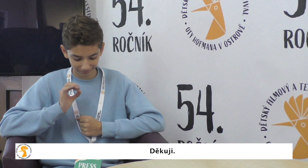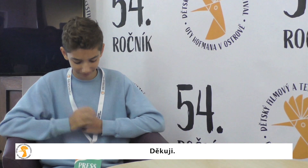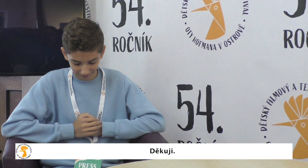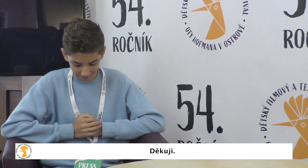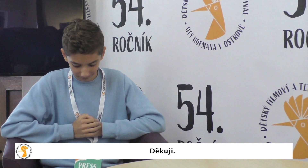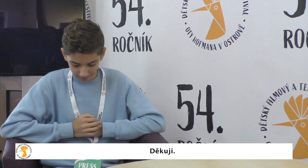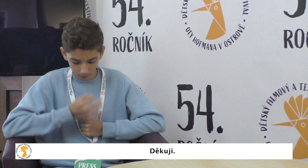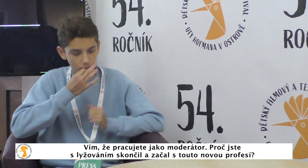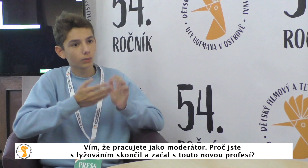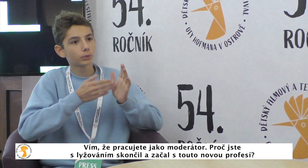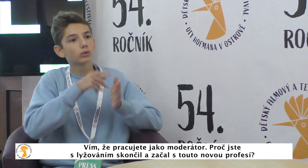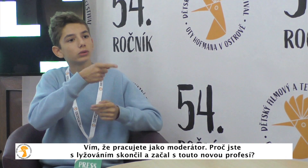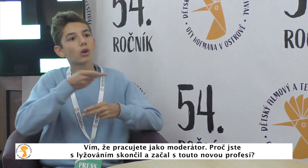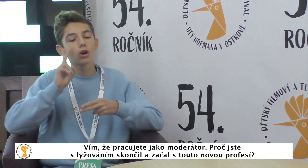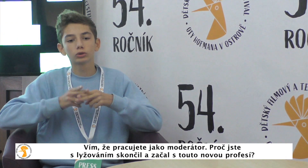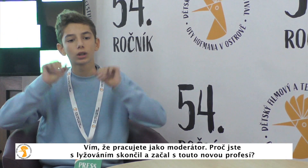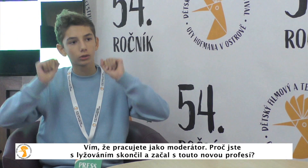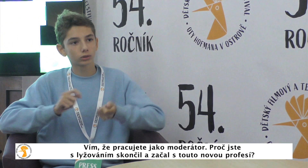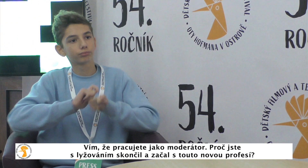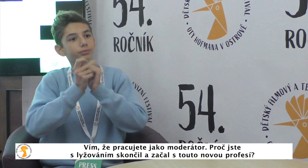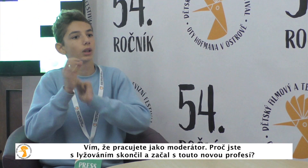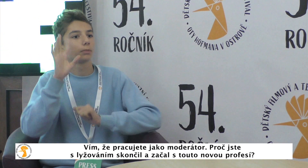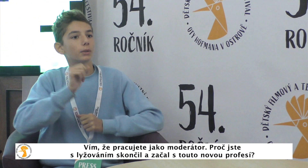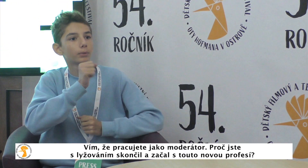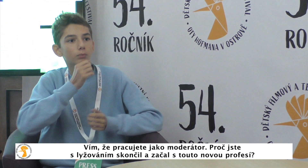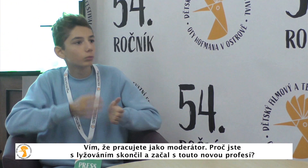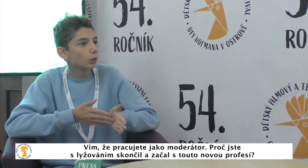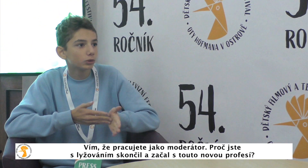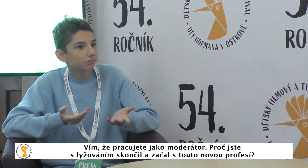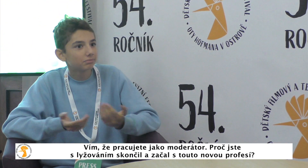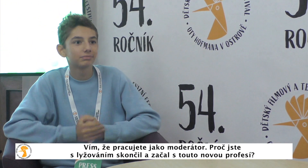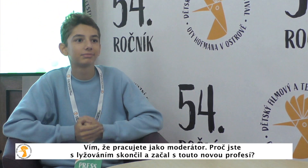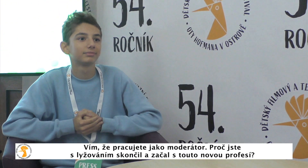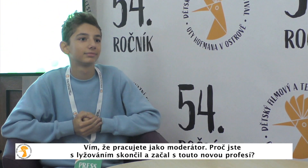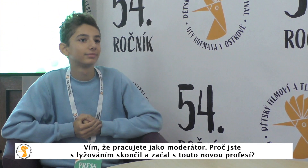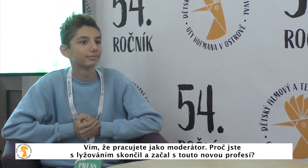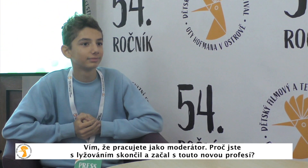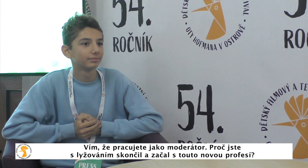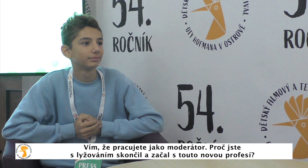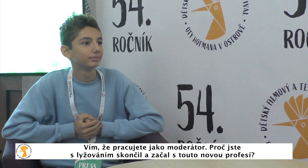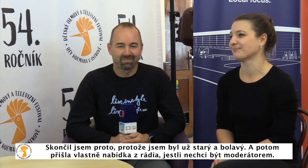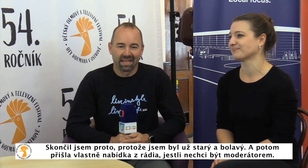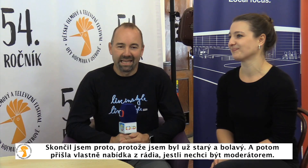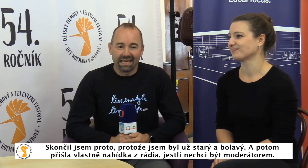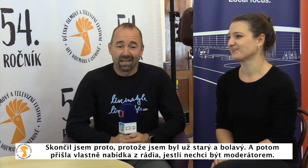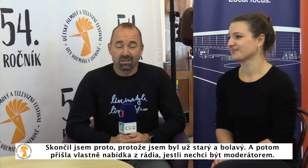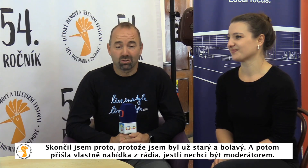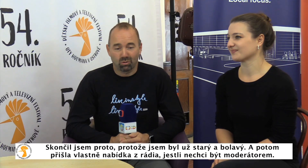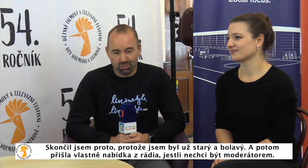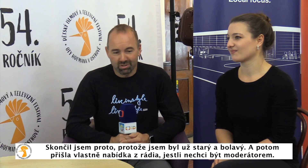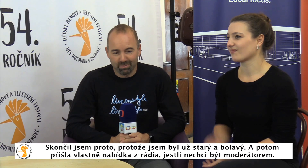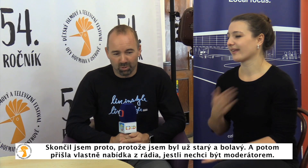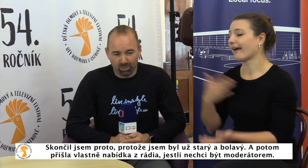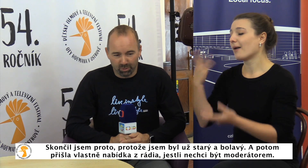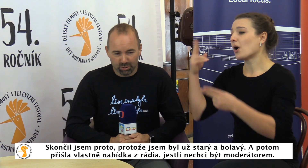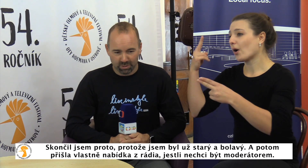Děkuji. Vím, že pracujete jako moderátor. Proč se s lyžováním skončil a začal s touto novou profesí?